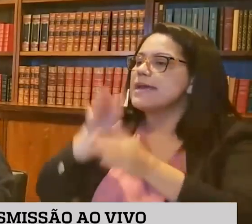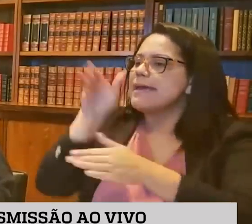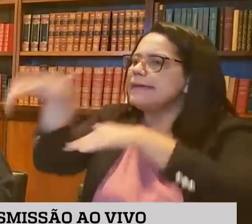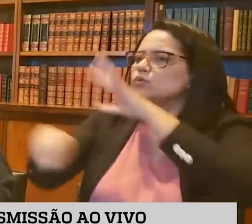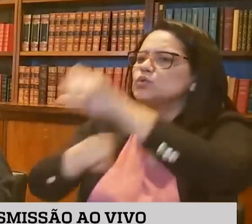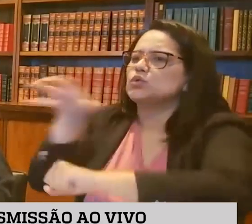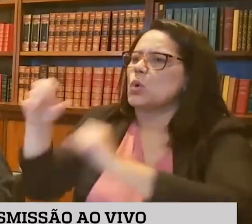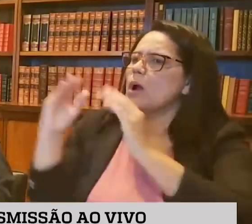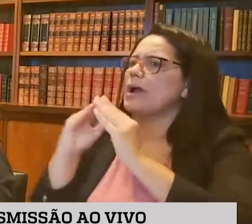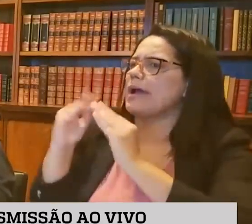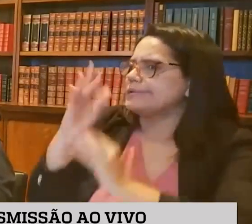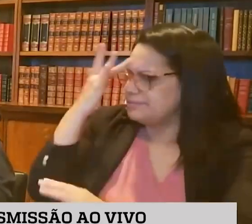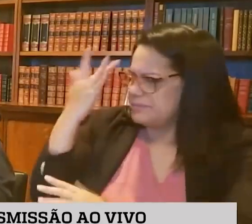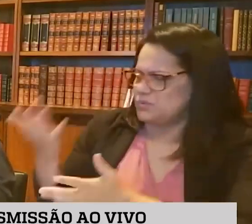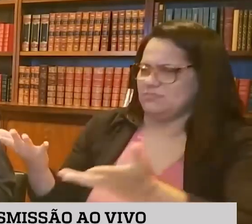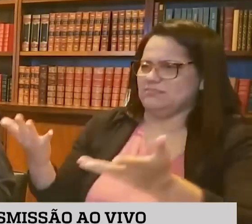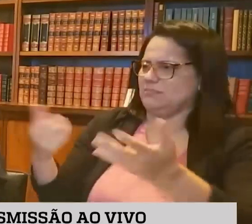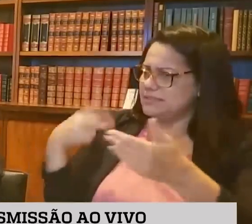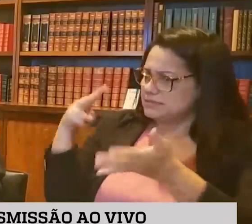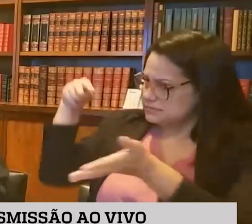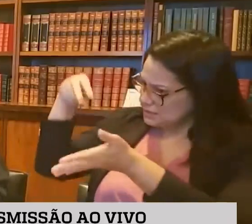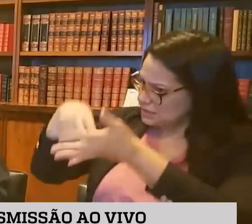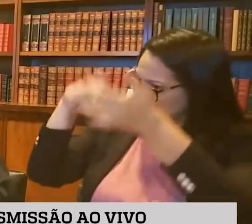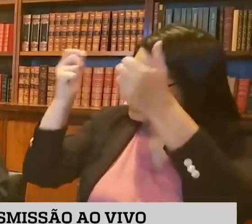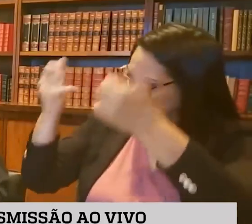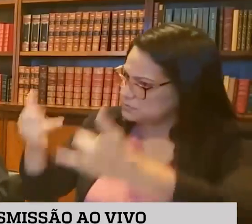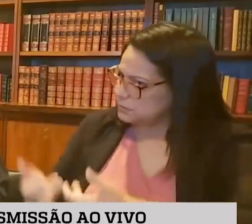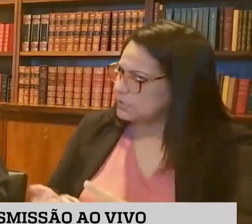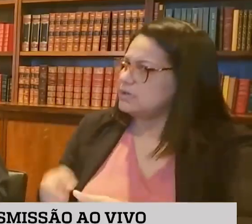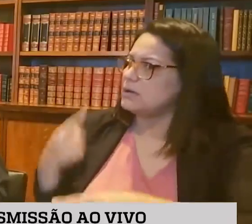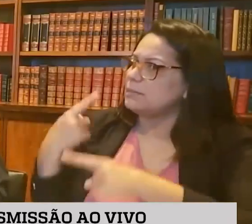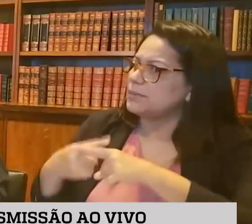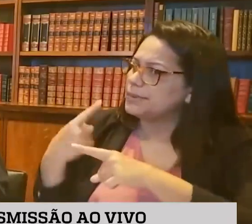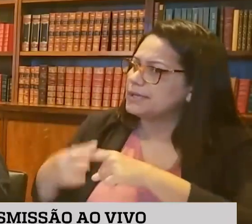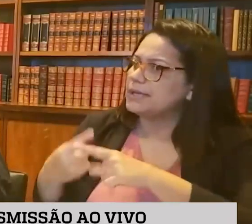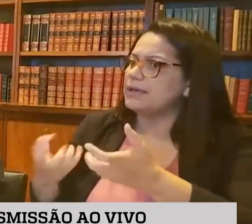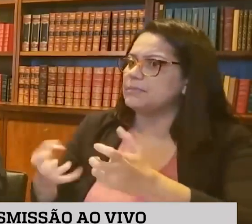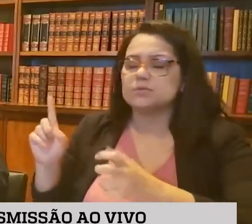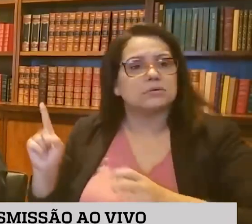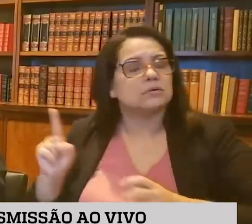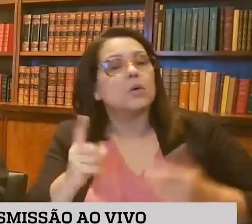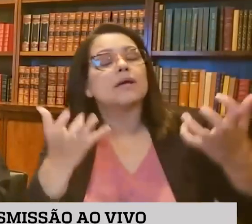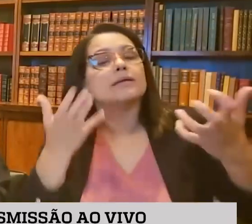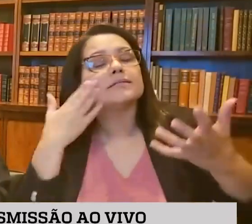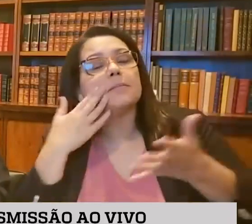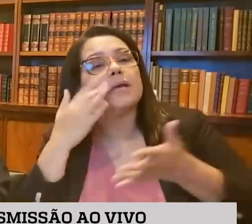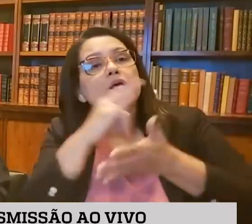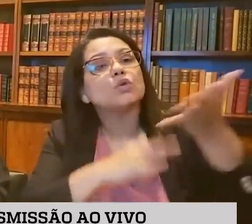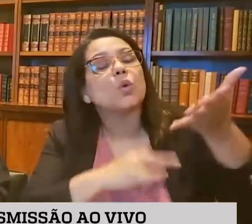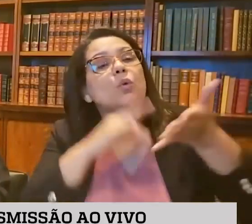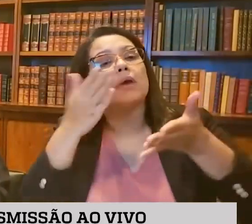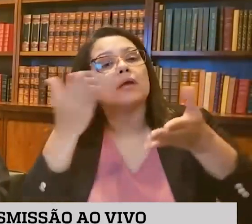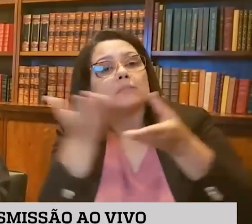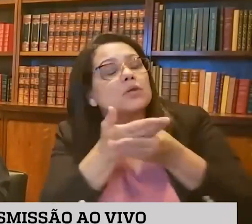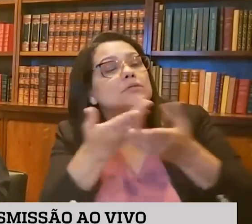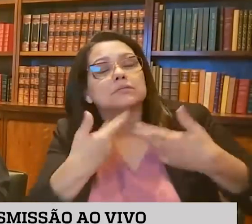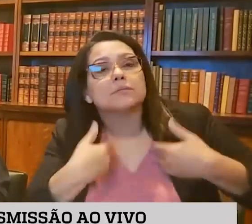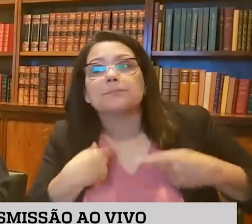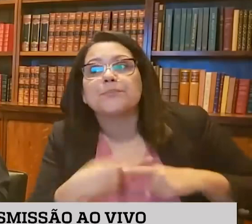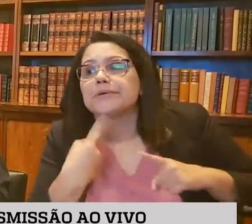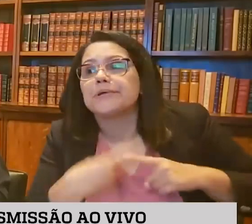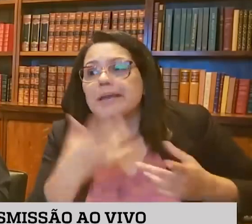Isso não aconteceu. Os que foram depor não tiveram acesso ao processo. Como nós estamos vendo na mídia aí, o